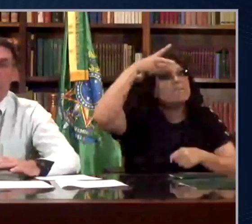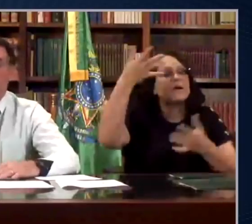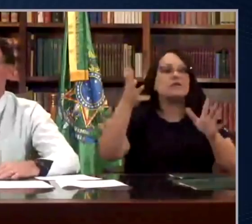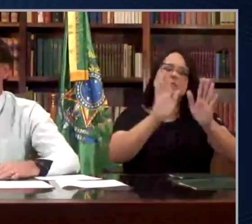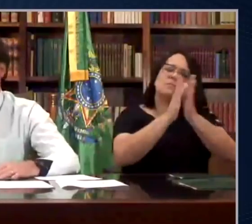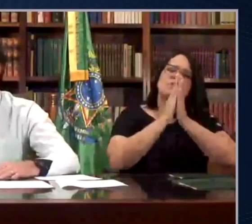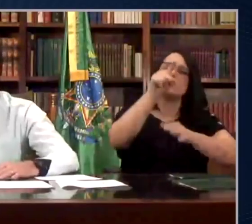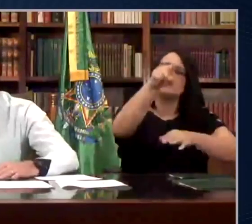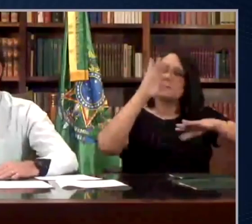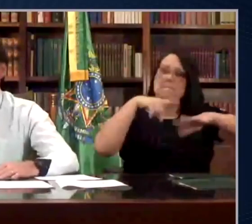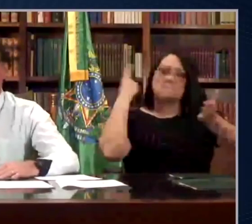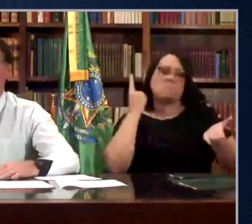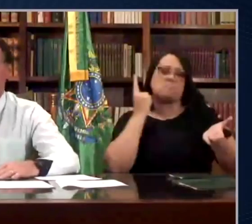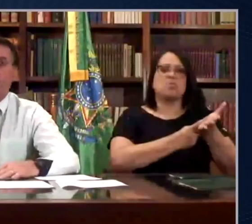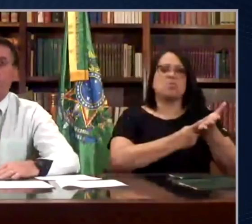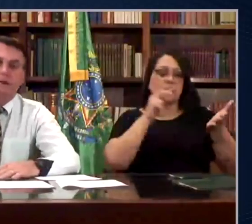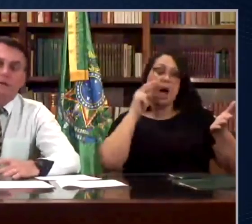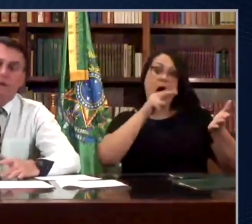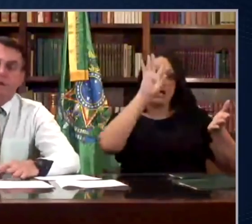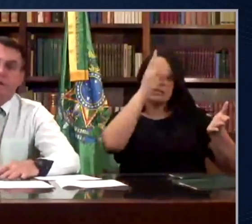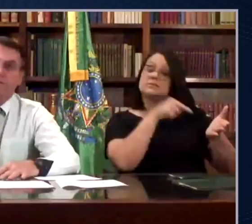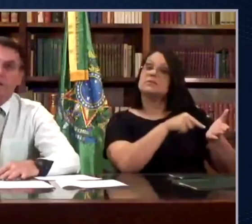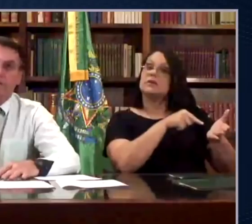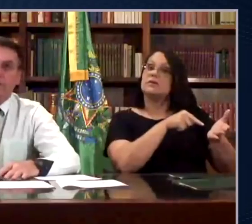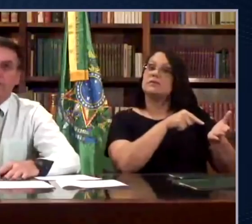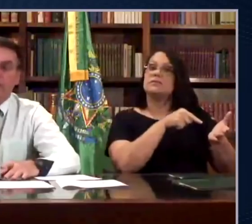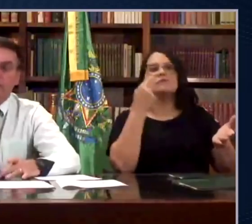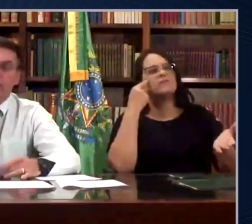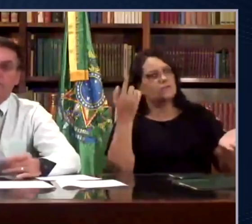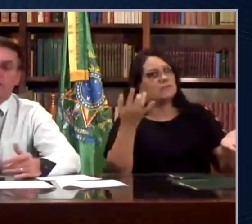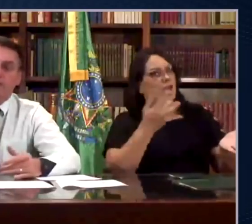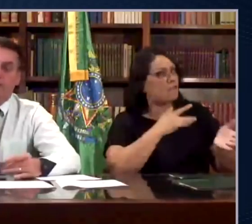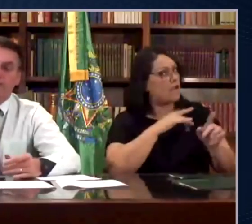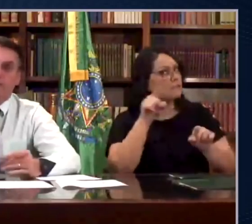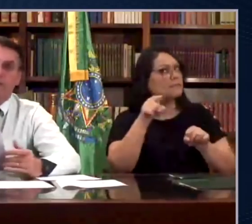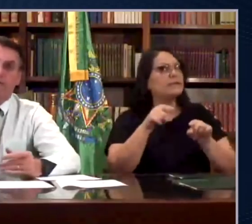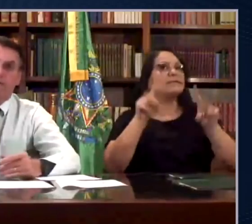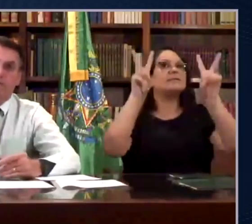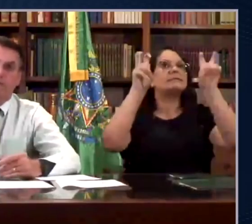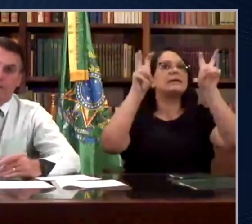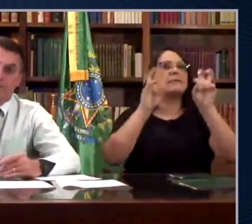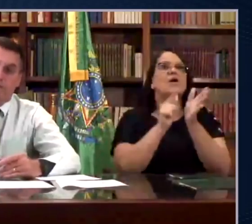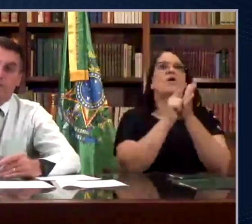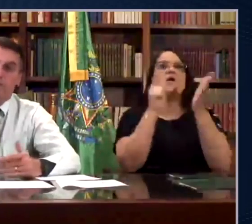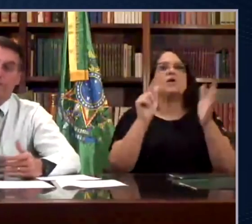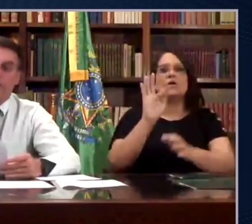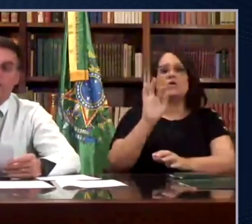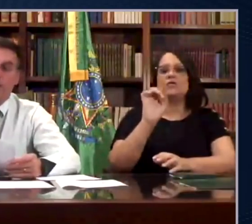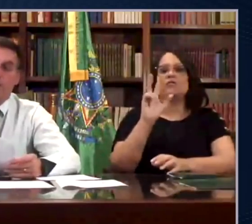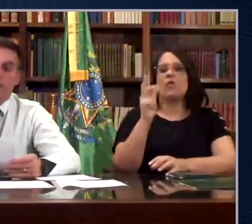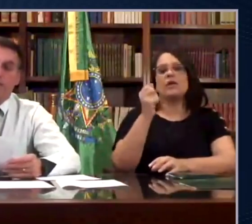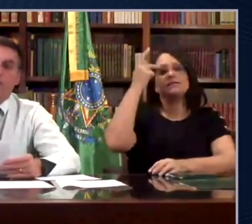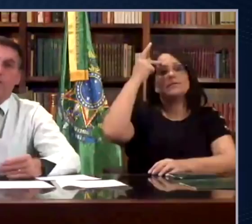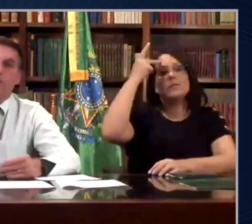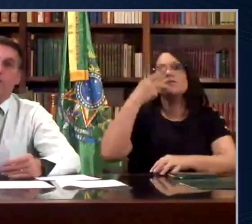revejam as suas posições. Você pode ver, vale a pena eu falar aqui uma matéria da Folha de São Paulo, citar a Folha de São